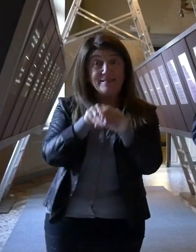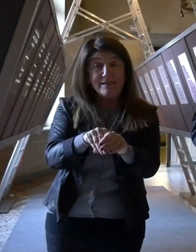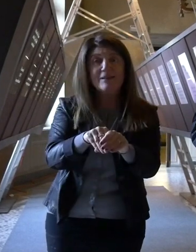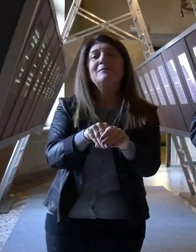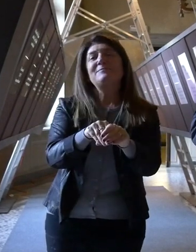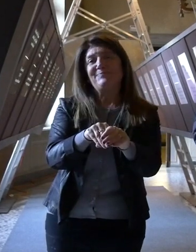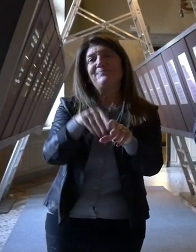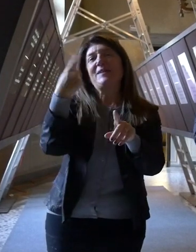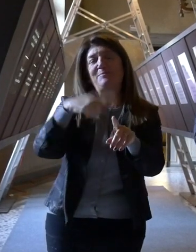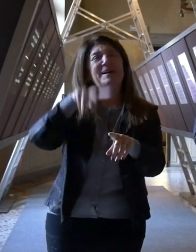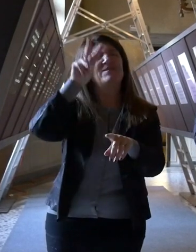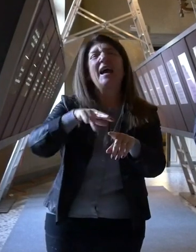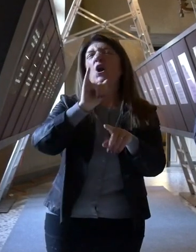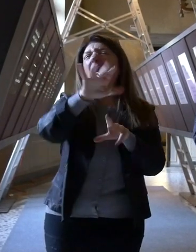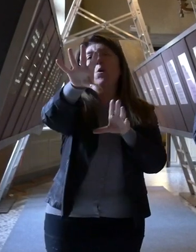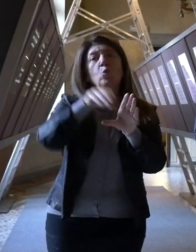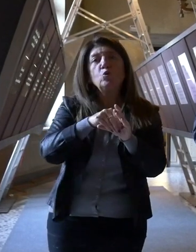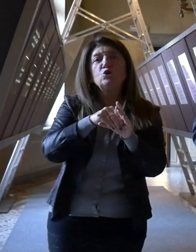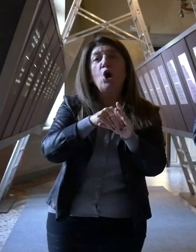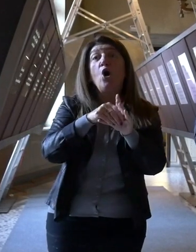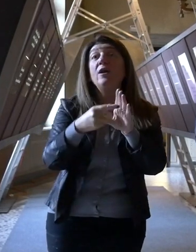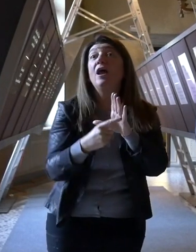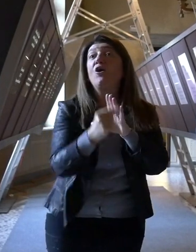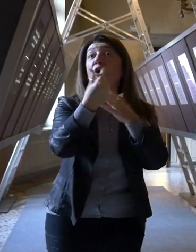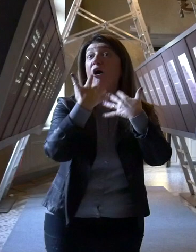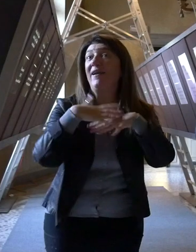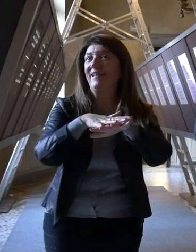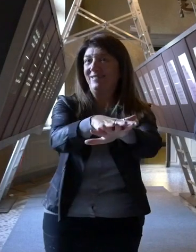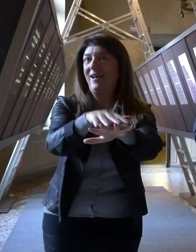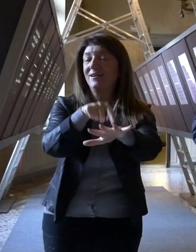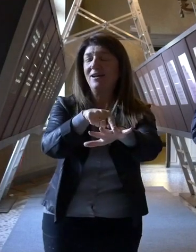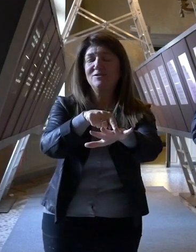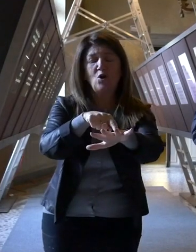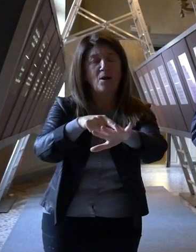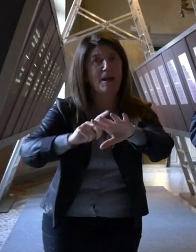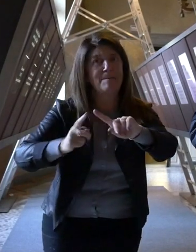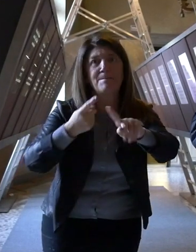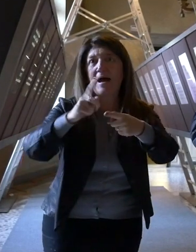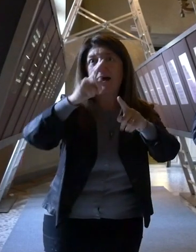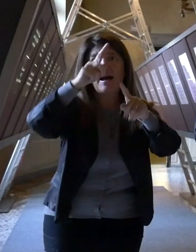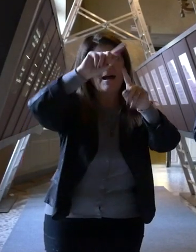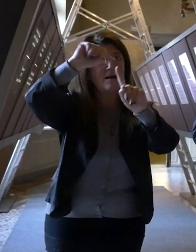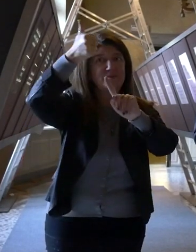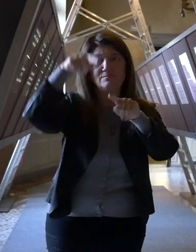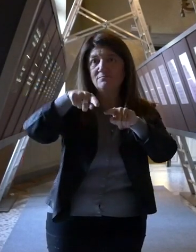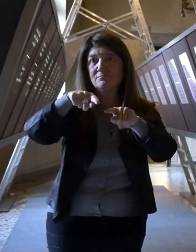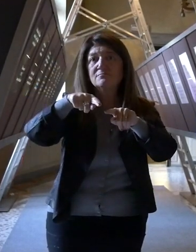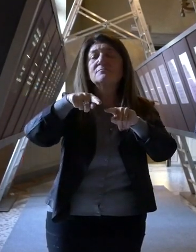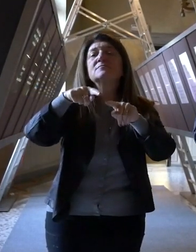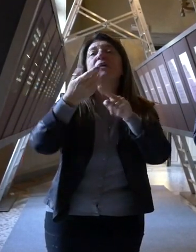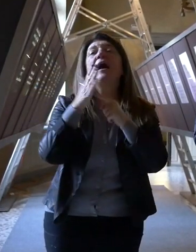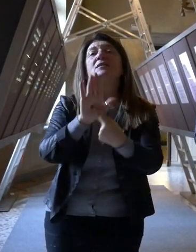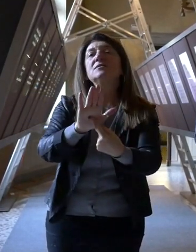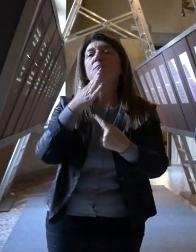l'inclusione e l'integrazione sia all'apice sia proprio secondo me l'esempio perfetto di come